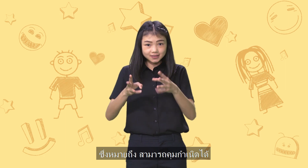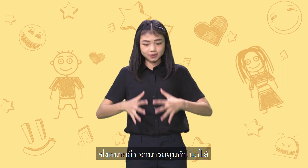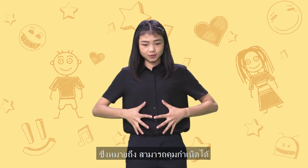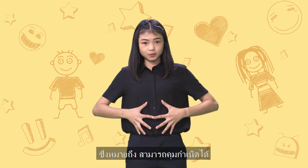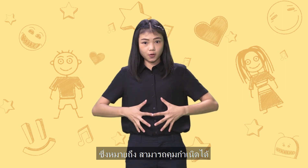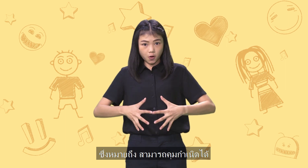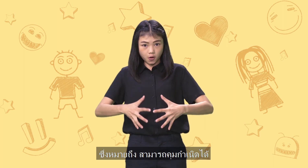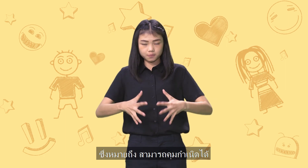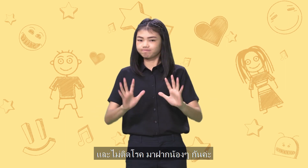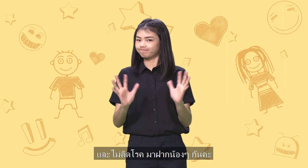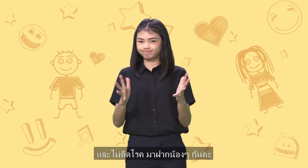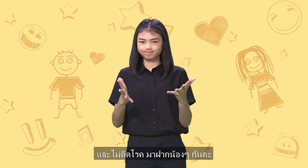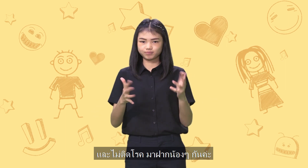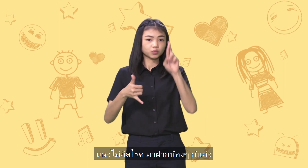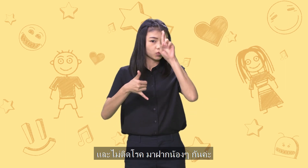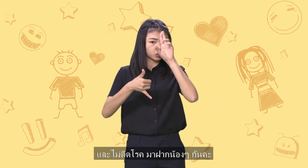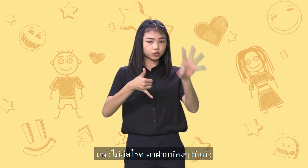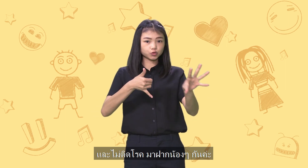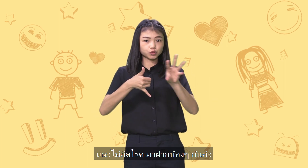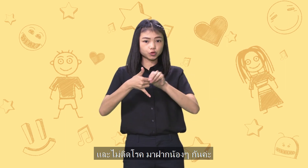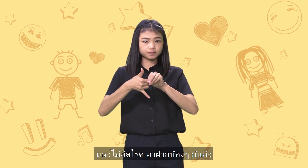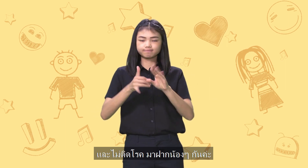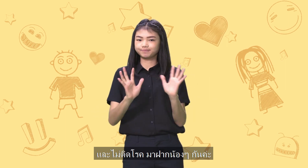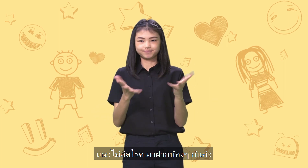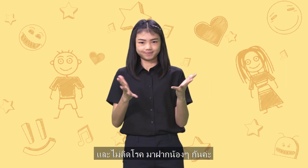ดได้และไม่ติดโรคมาฝากน้องๆกันค่ะ